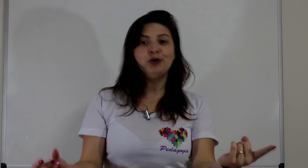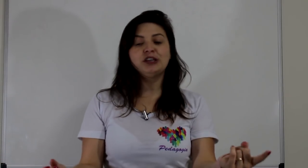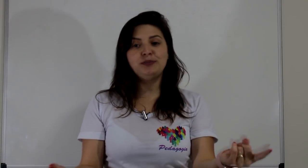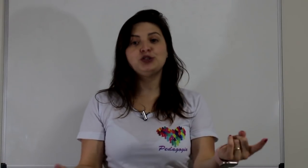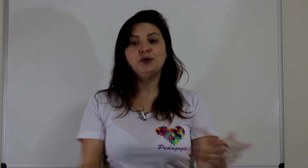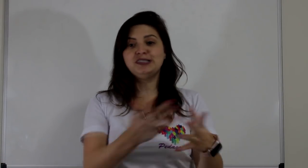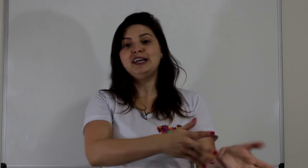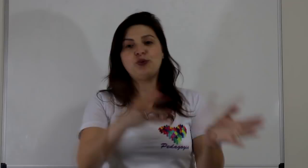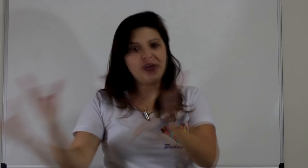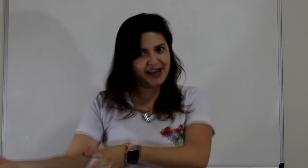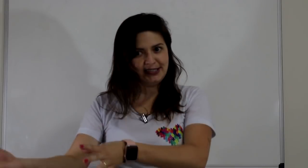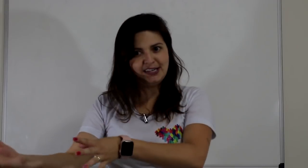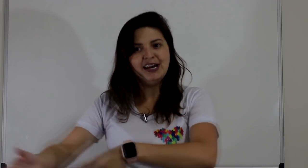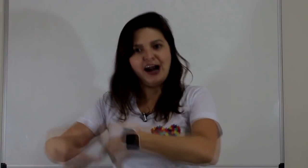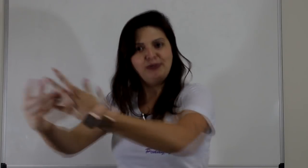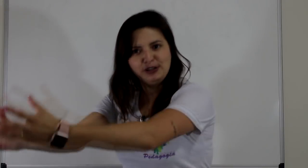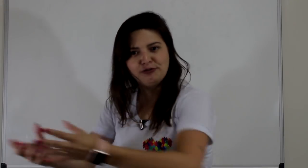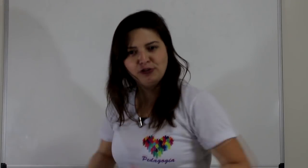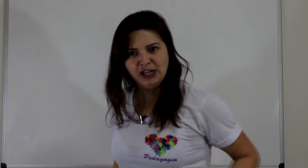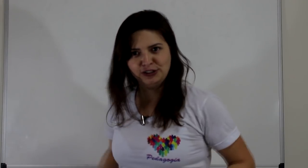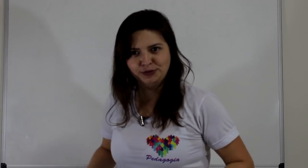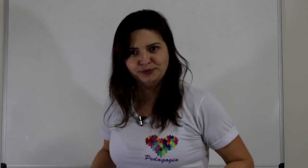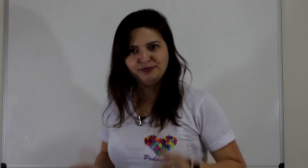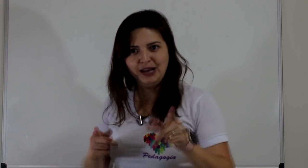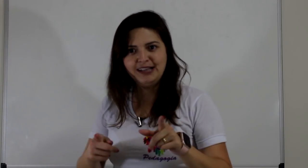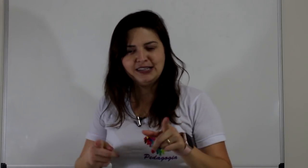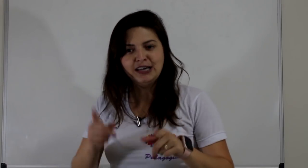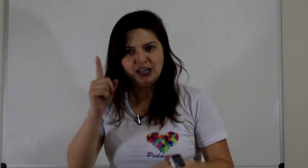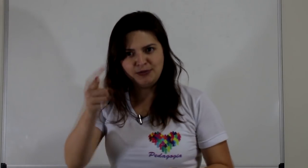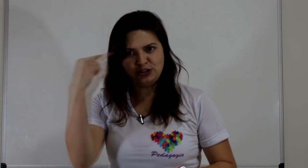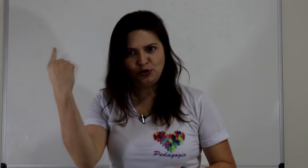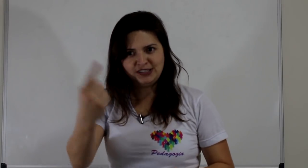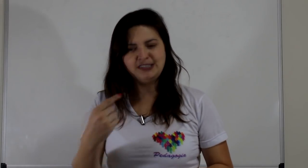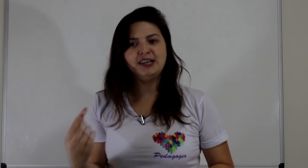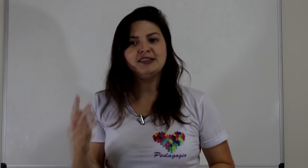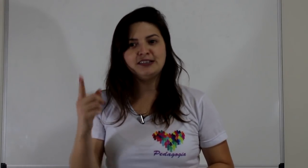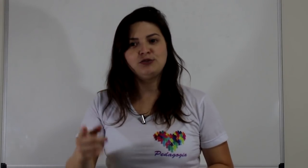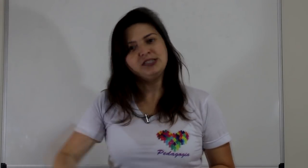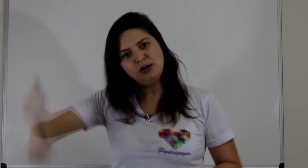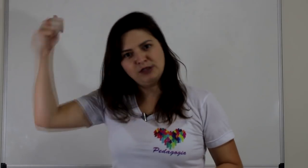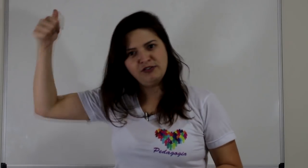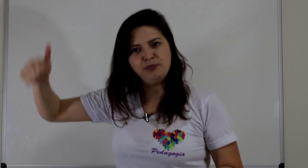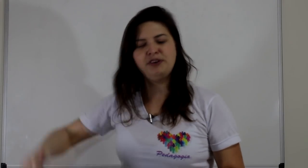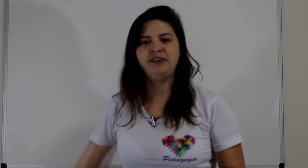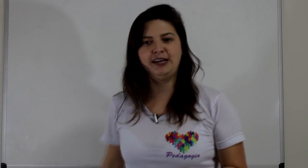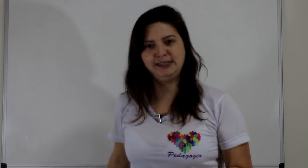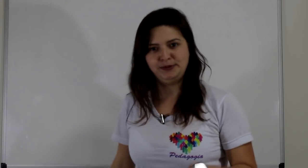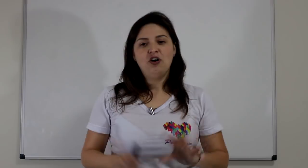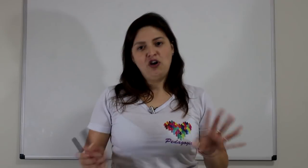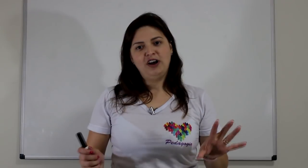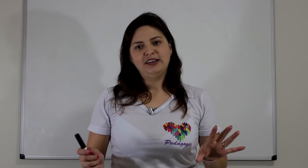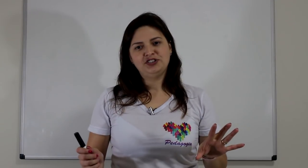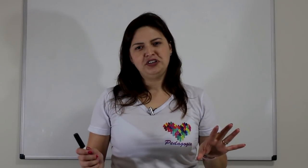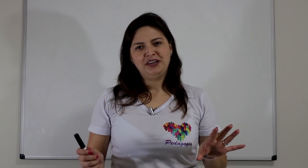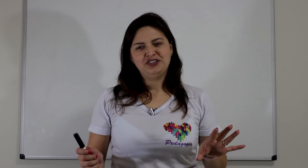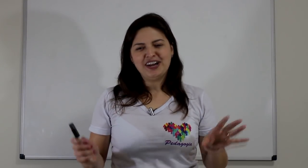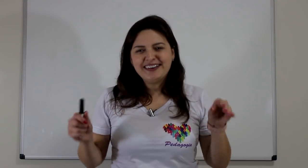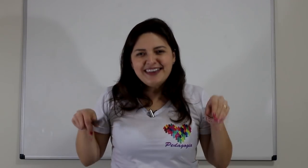outra pessoa se ele conhece a mãe do fulano. Beleza? Imaginou essa cena, essa situação? Então vamos para a frase. Olha, gente, aqui